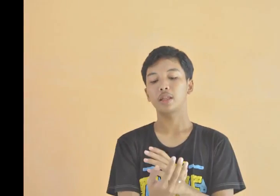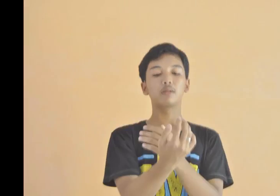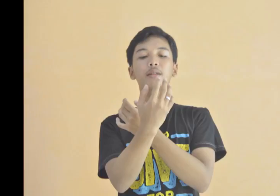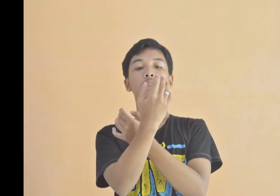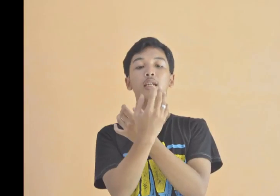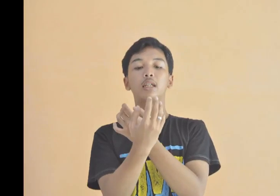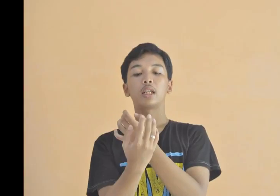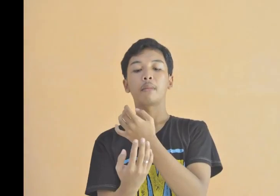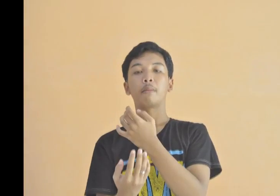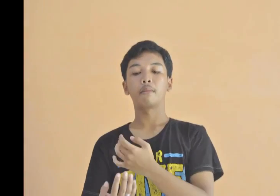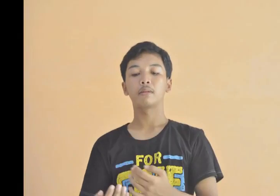berakhir, terbit kan